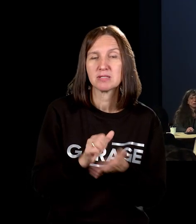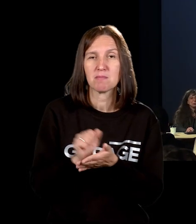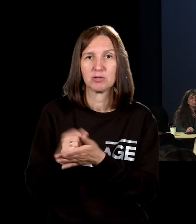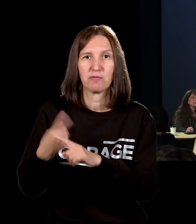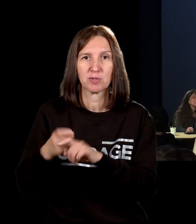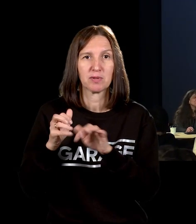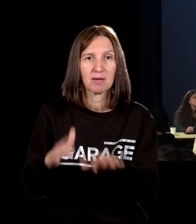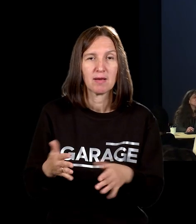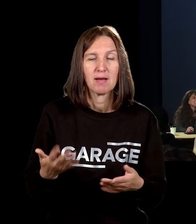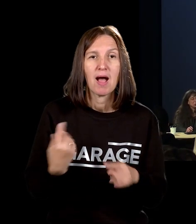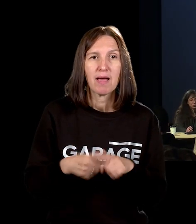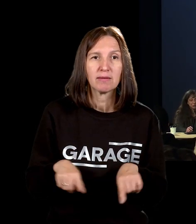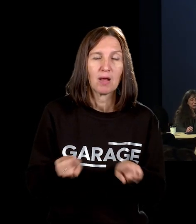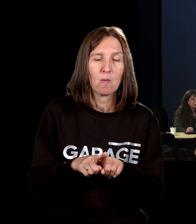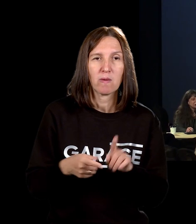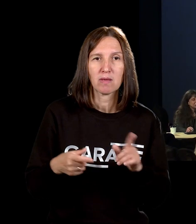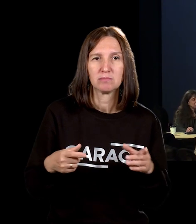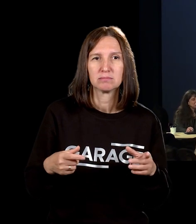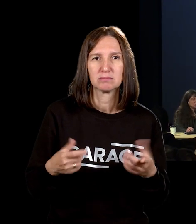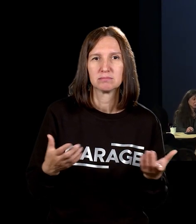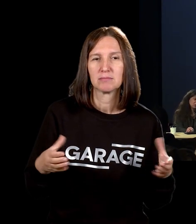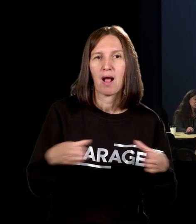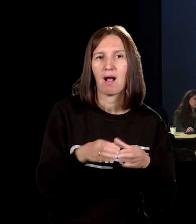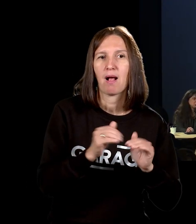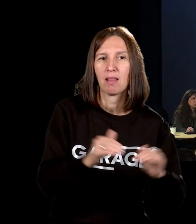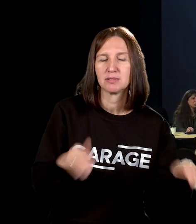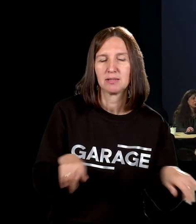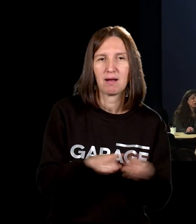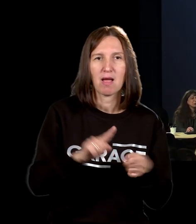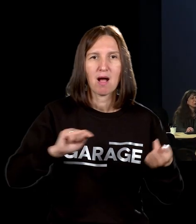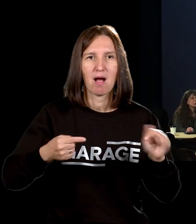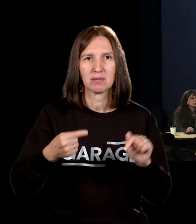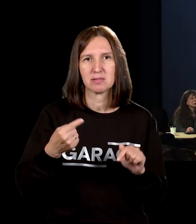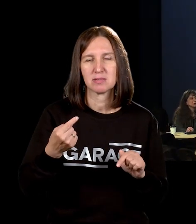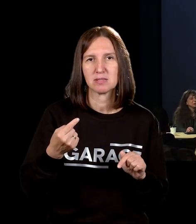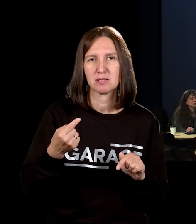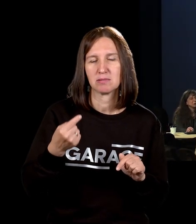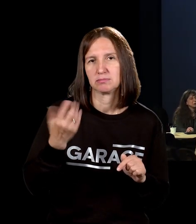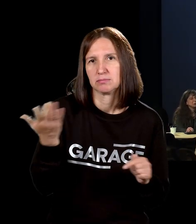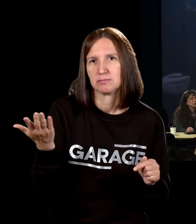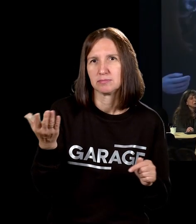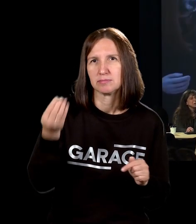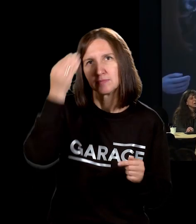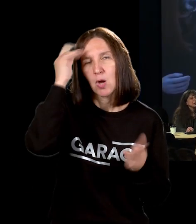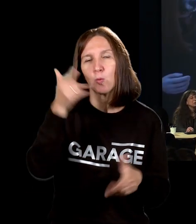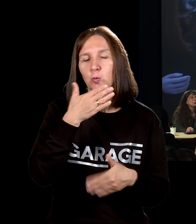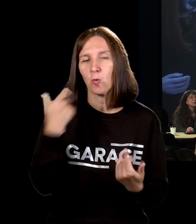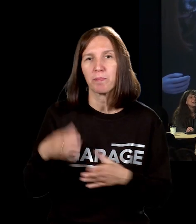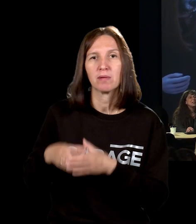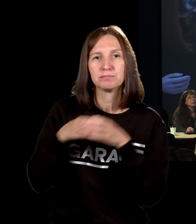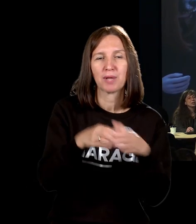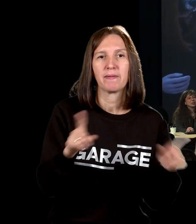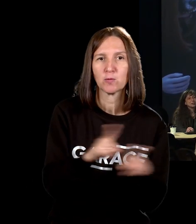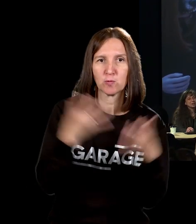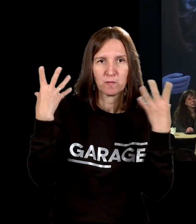антиутопия, как бы, которую привезли на экскурсию, там детишки все в черном, да, там в черных одинаковых кроссовочках, которые